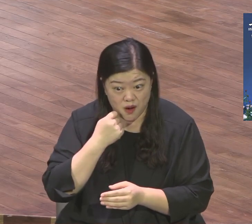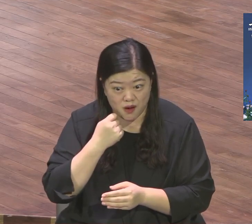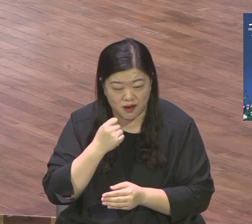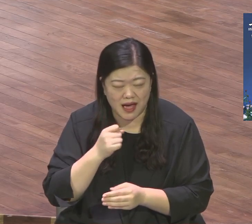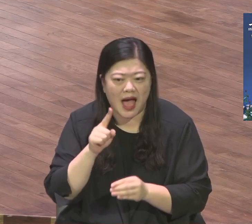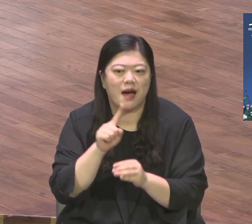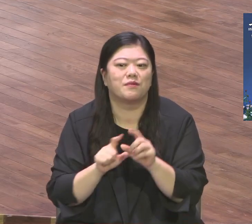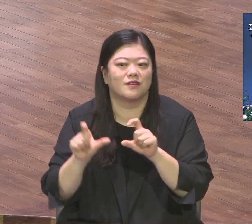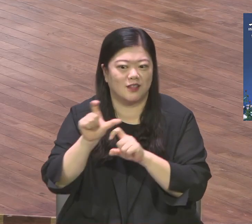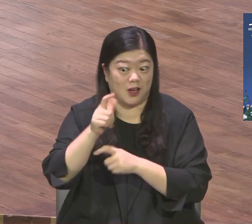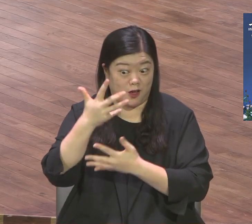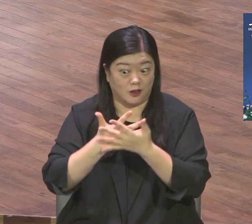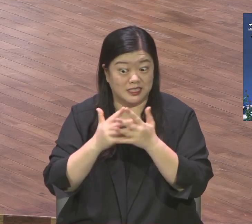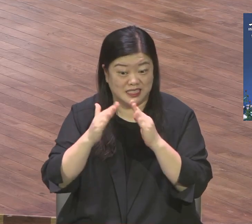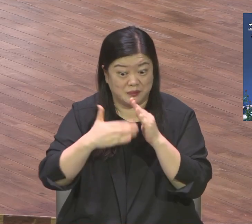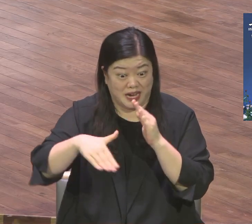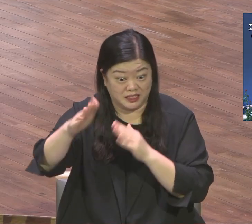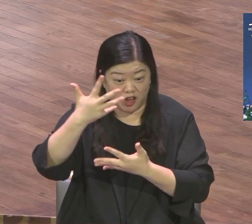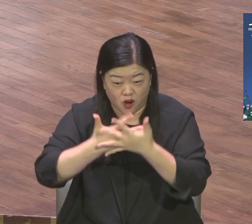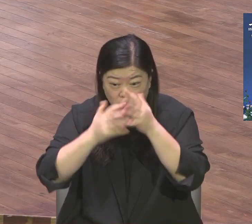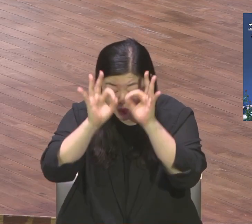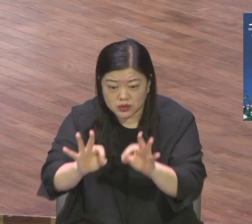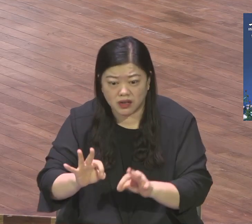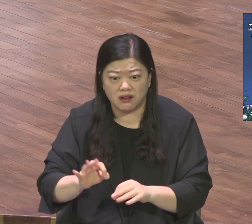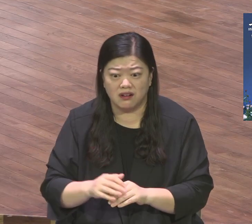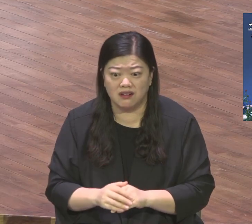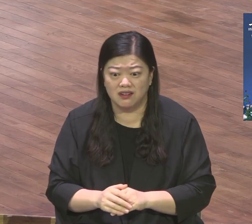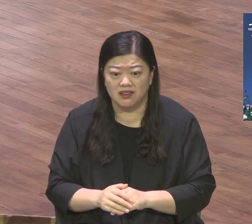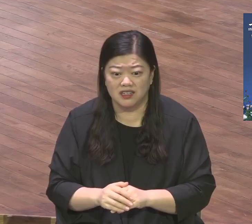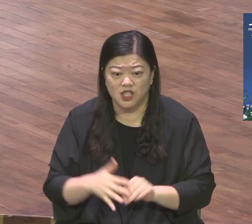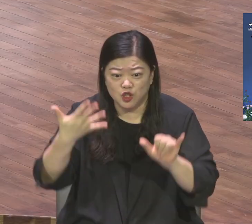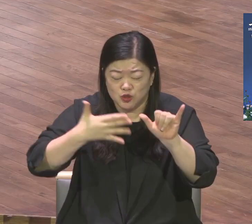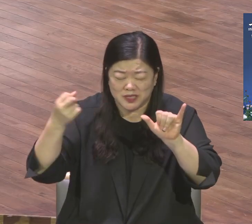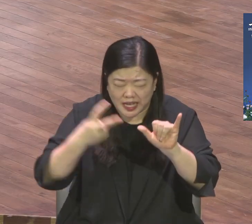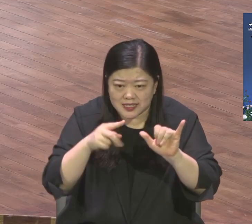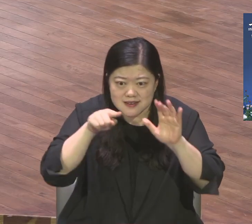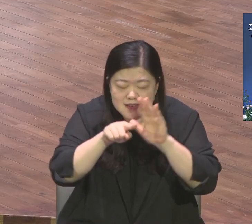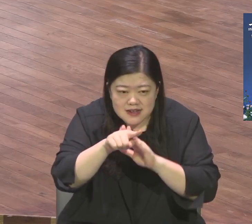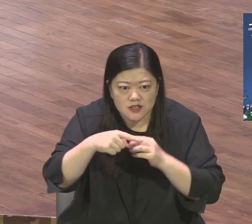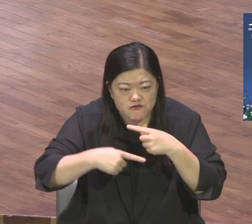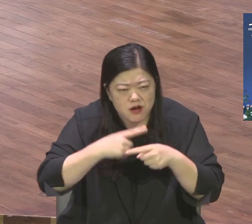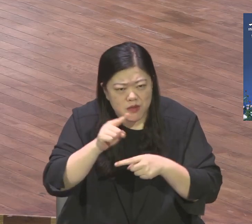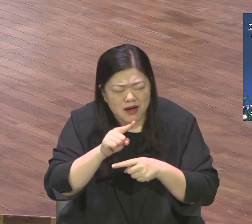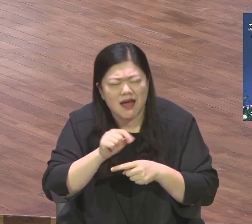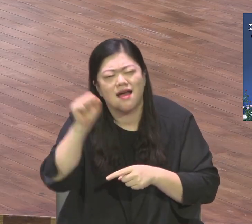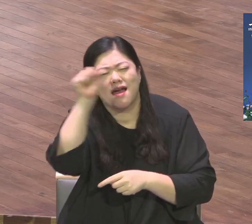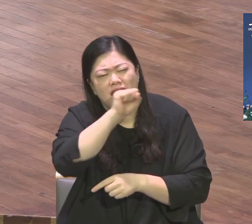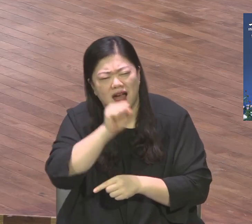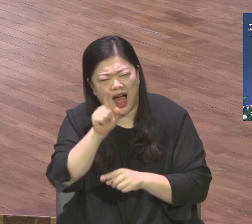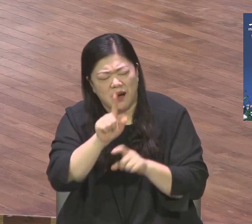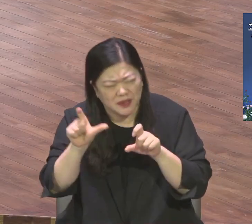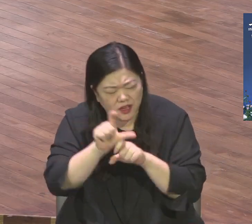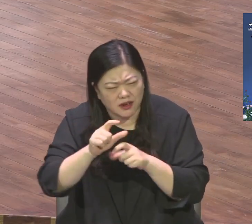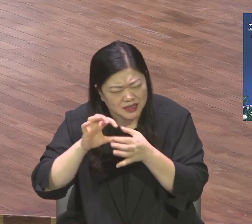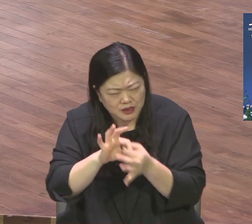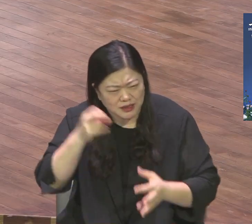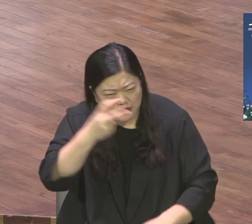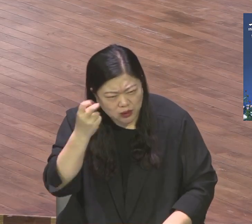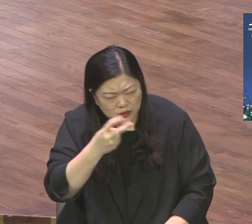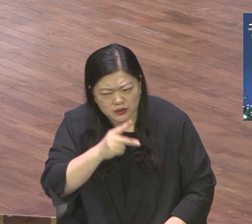한 번 더. 요한은요, 이 영원한 생명 되신 예수 그리스도를 보았고